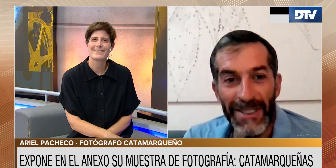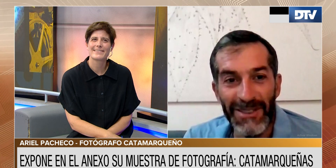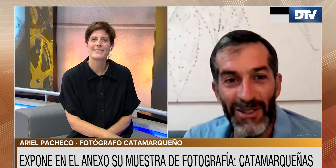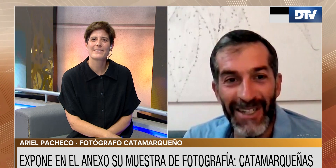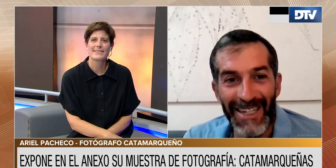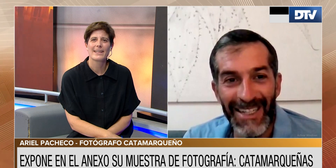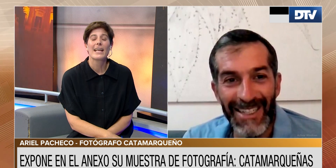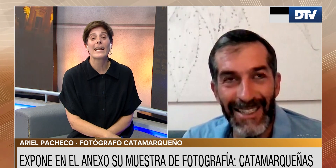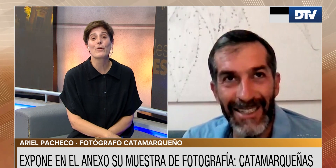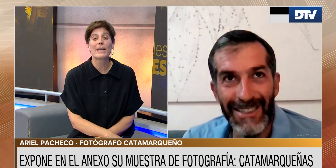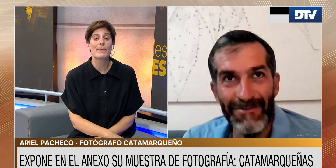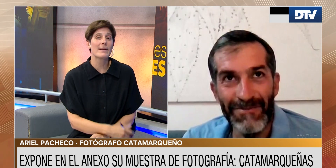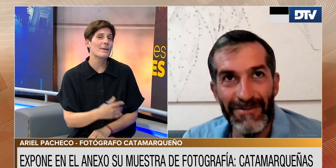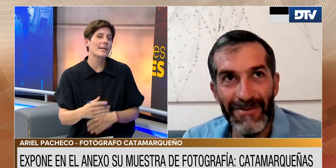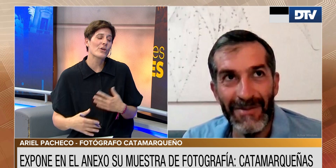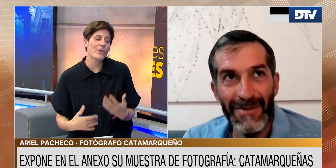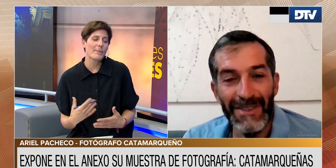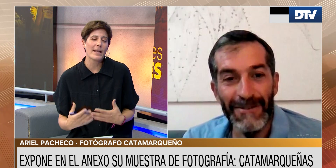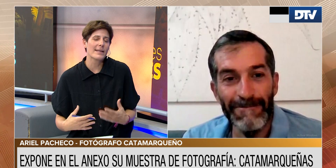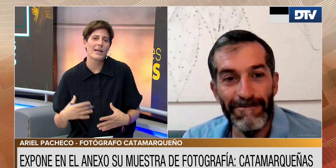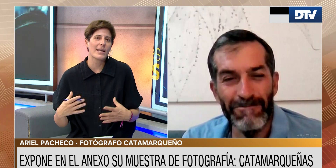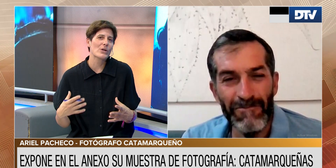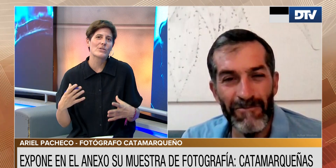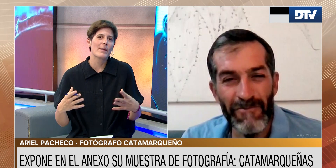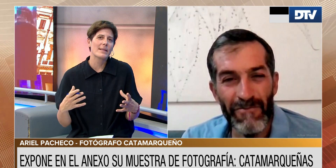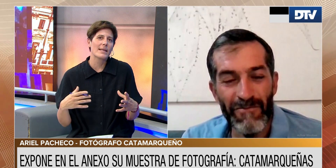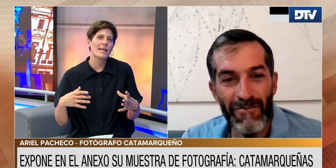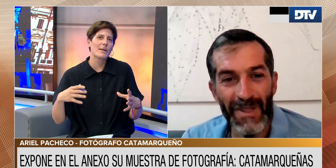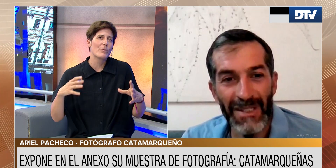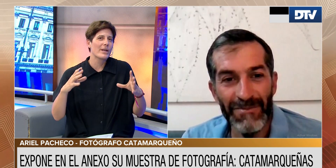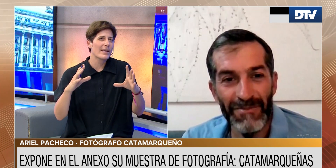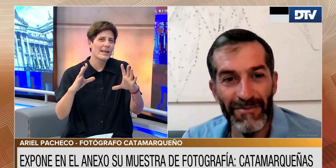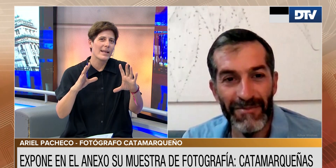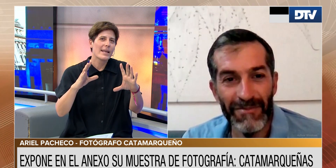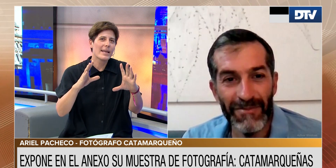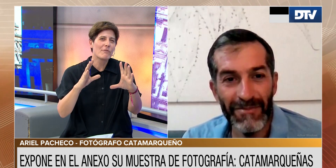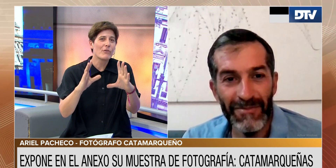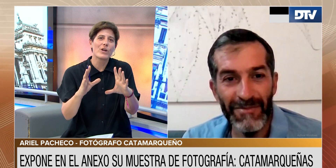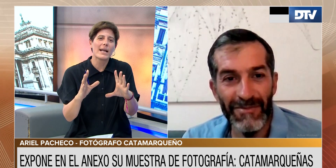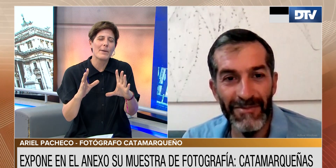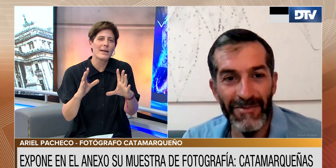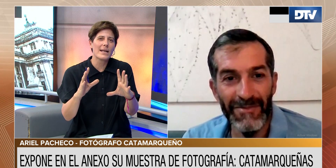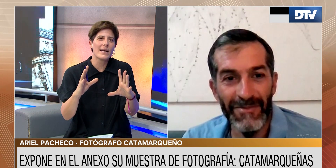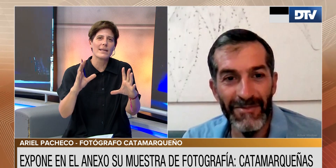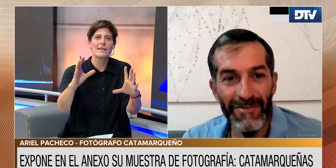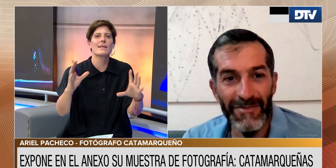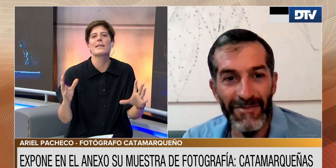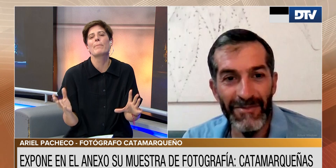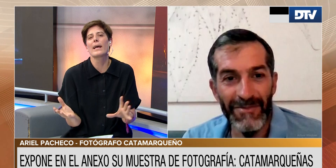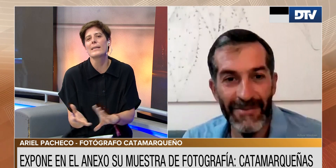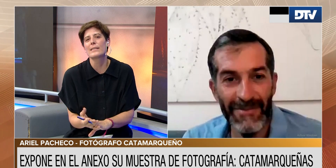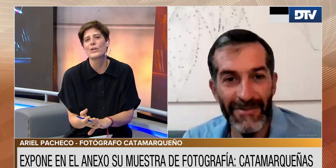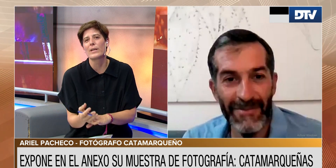¿Cómo lo pienso? Claro, porque me imagino que hay una mecánica que no es solamente poner en foco la cámara